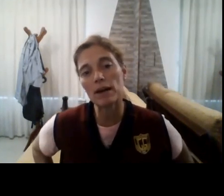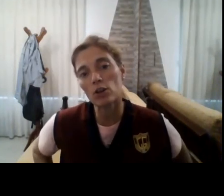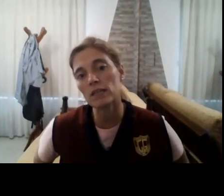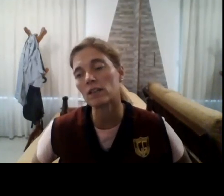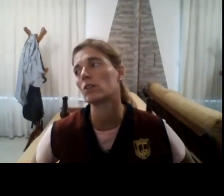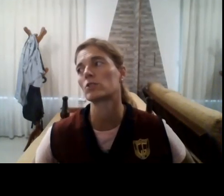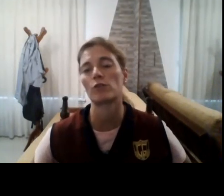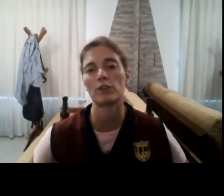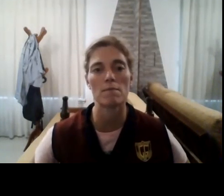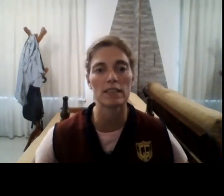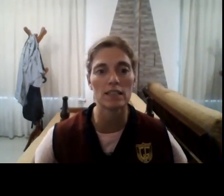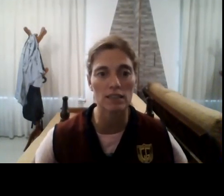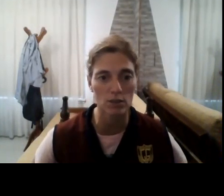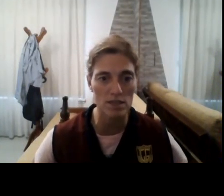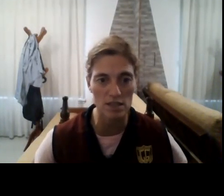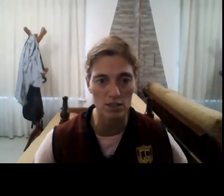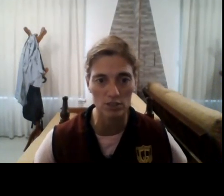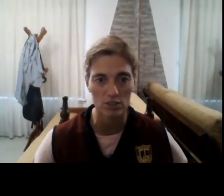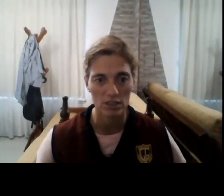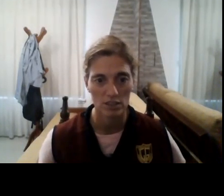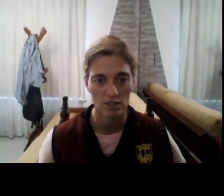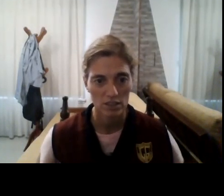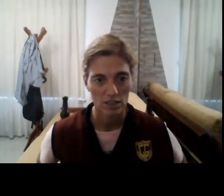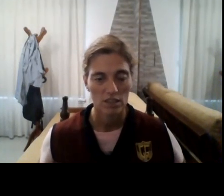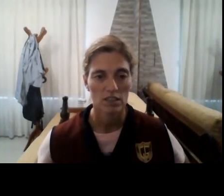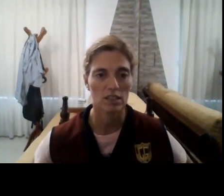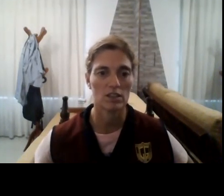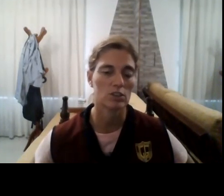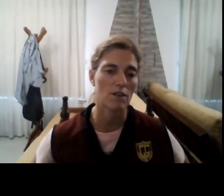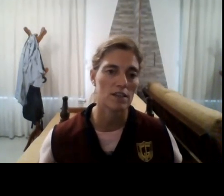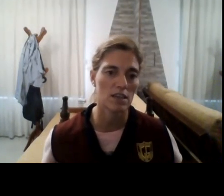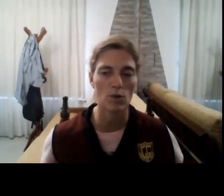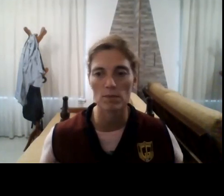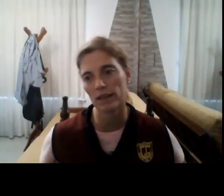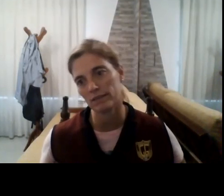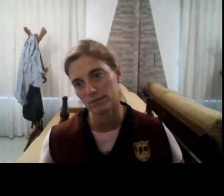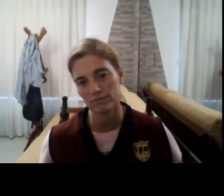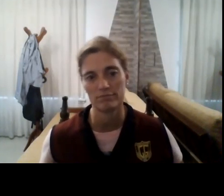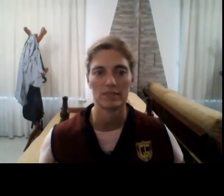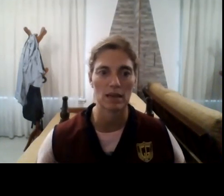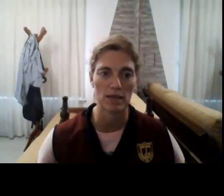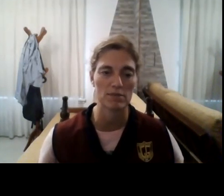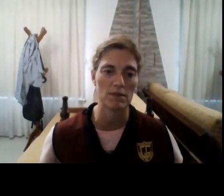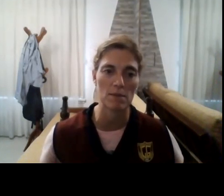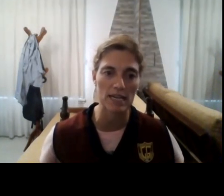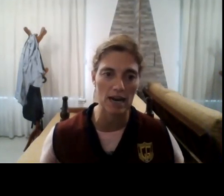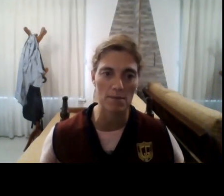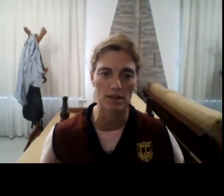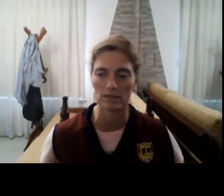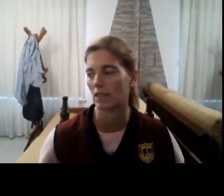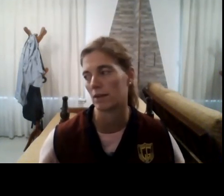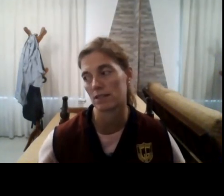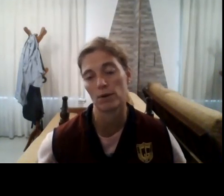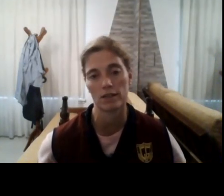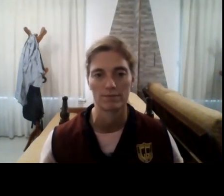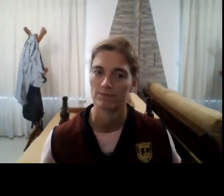la cama a dormir con Sofía y Martín, con mis hijos. Claro. Otras veces duerme también, se viene a mi